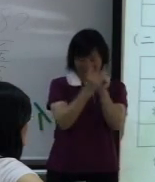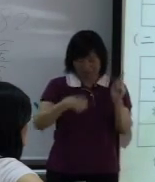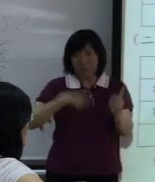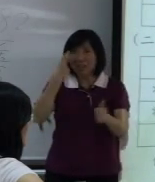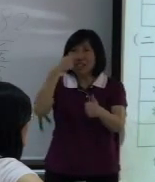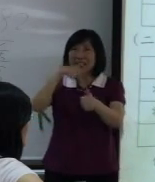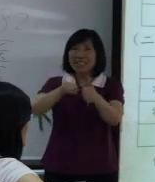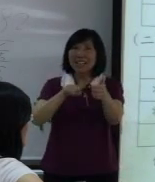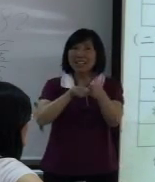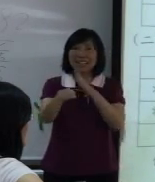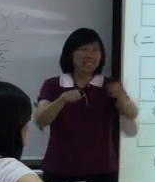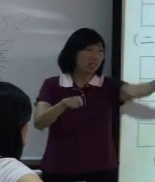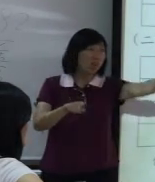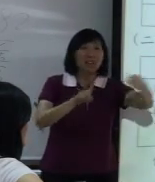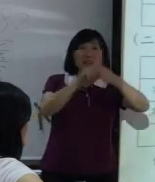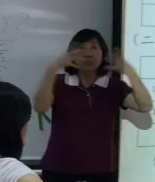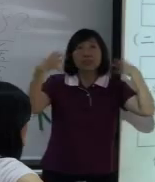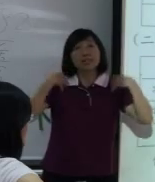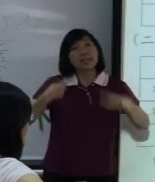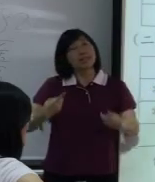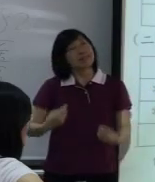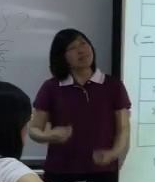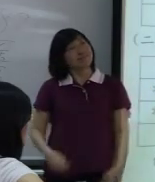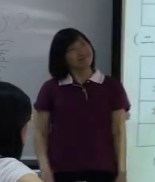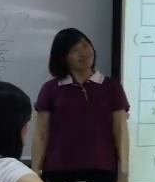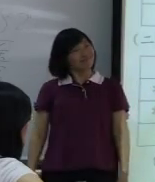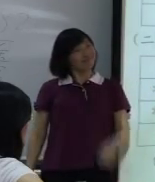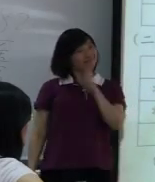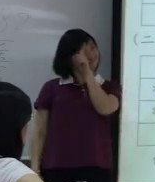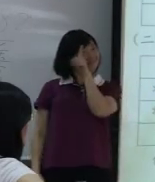教系主任来讲